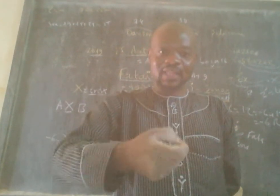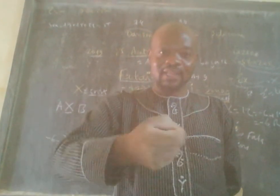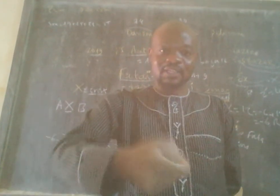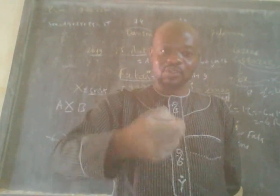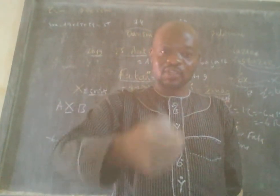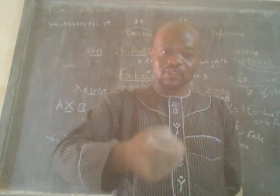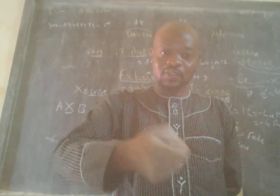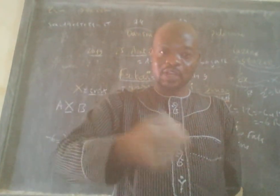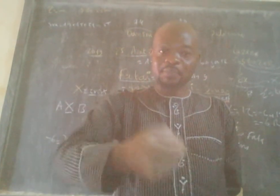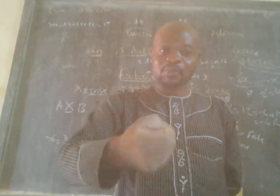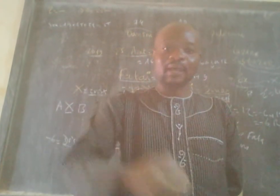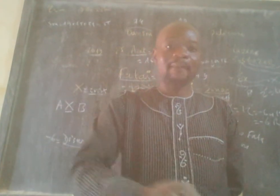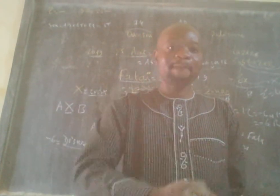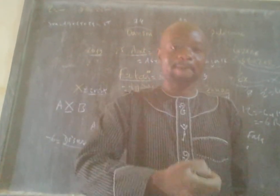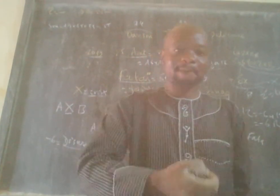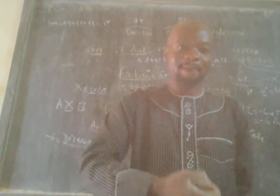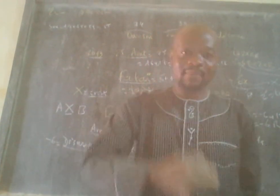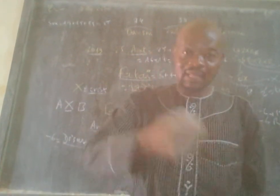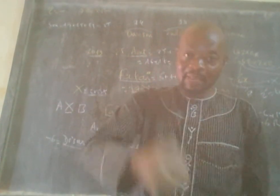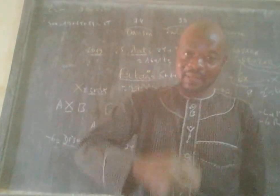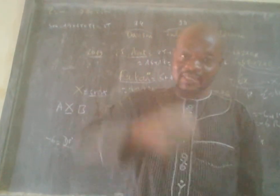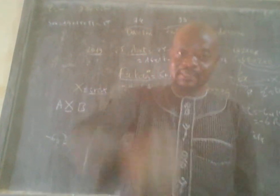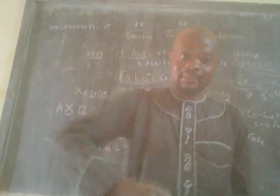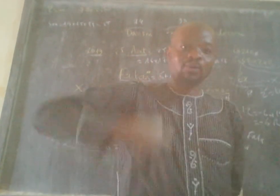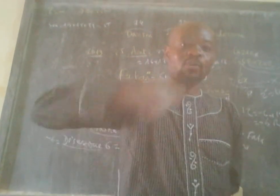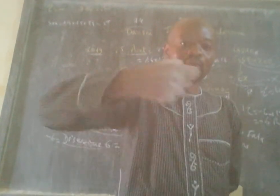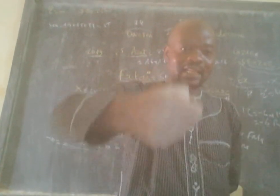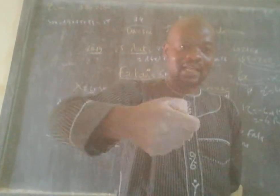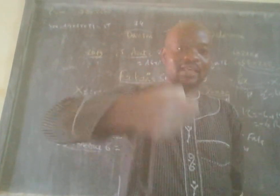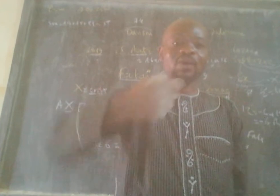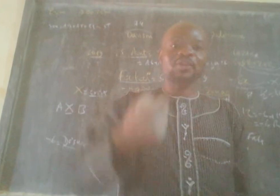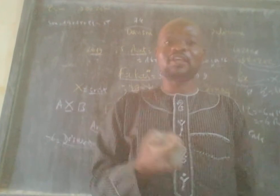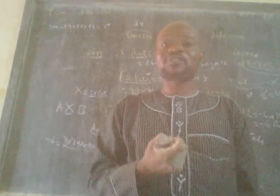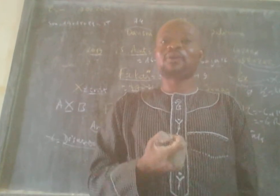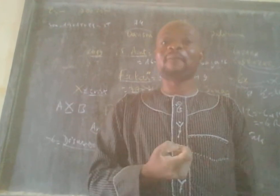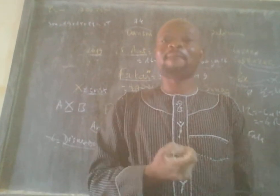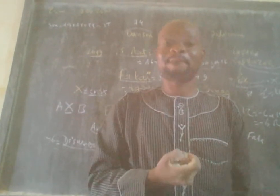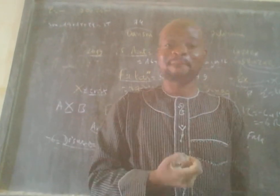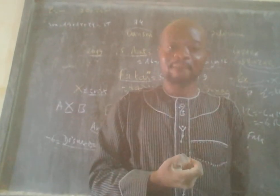Thank you.